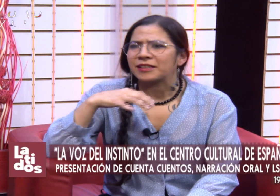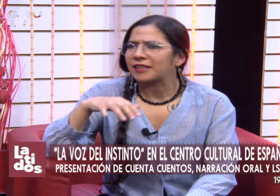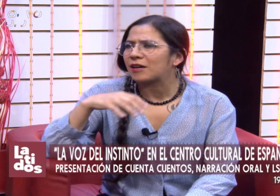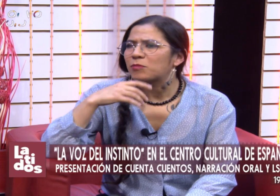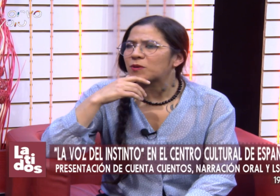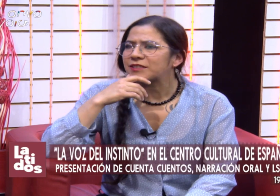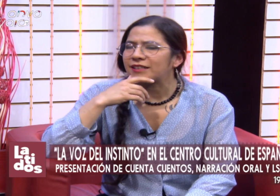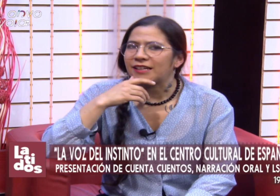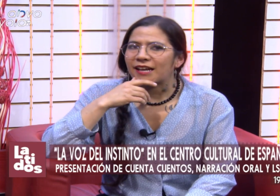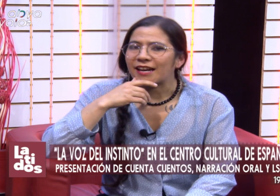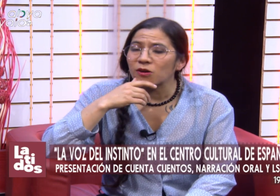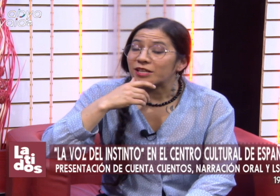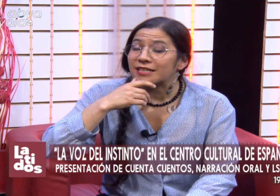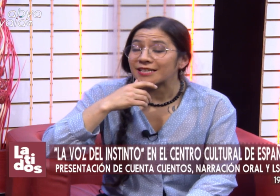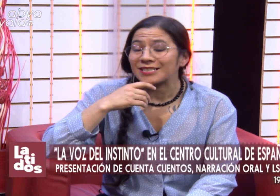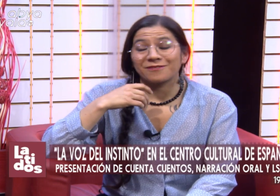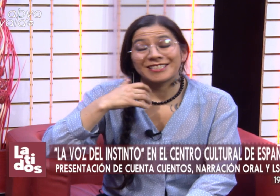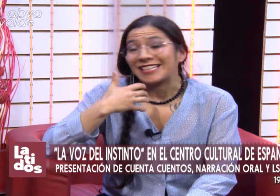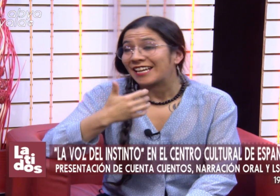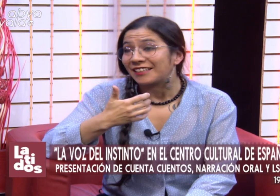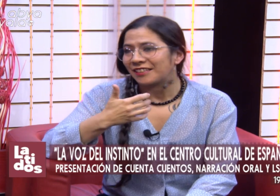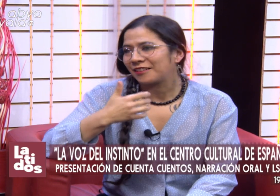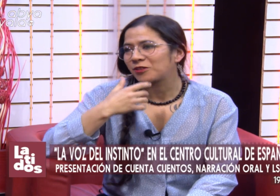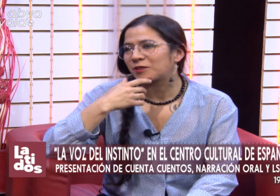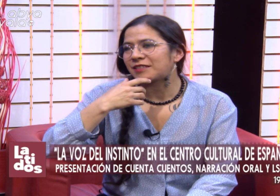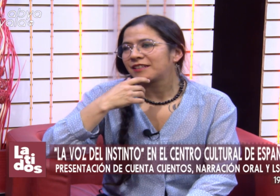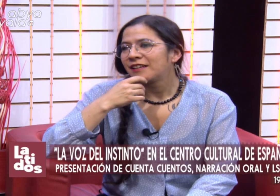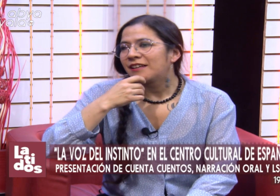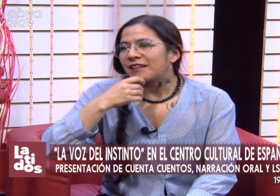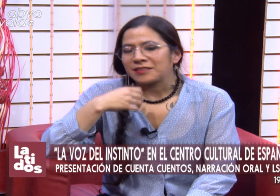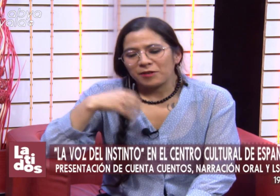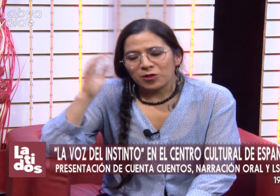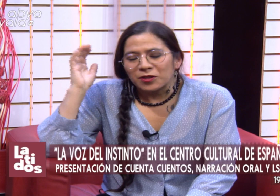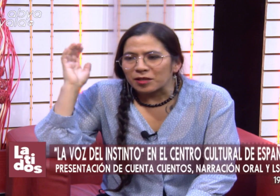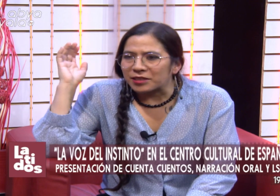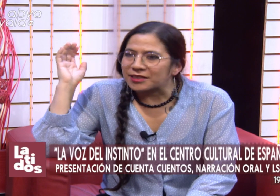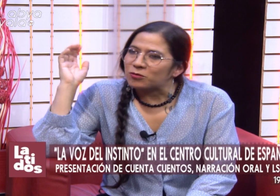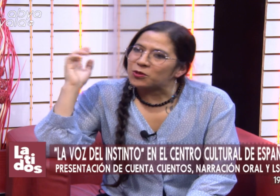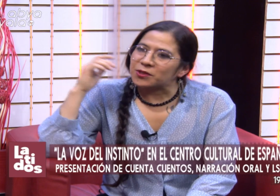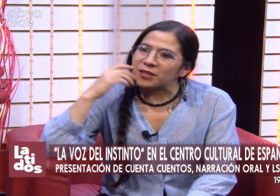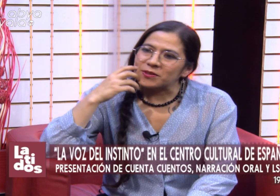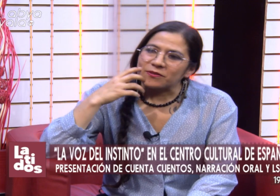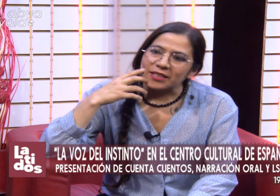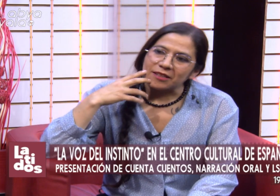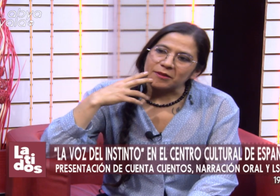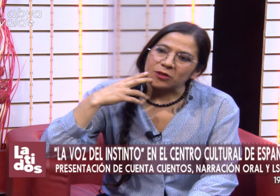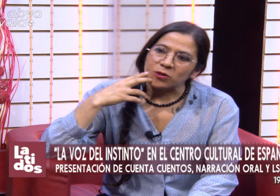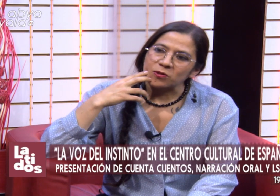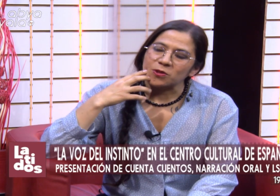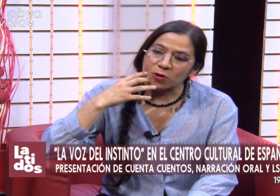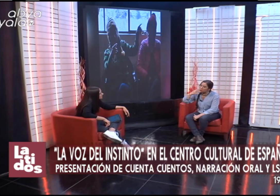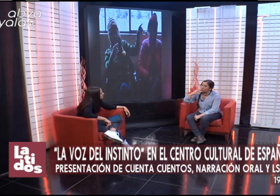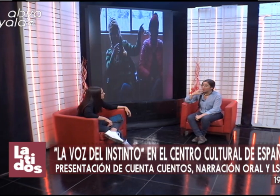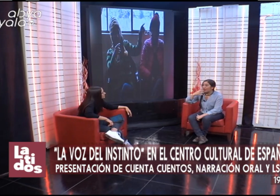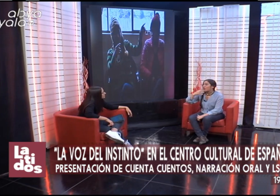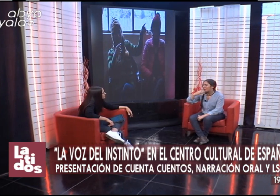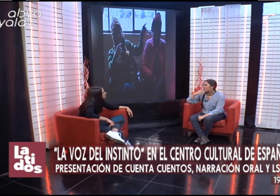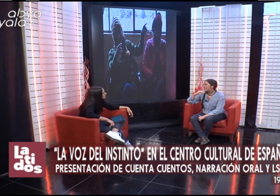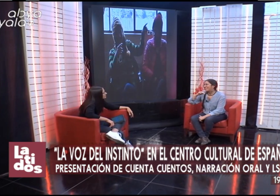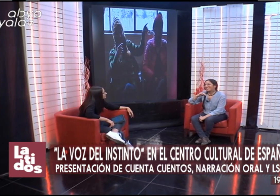capos y la lengua de señas es fascinante. Entonces, si bien yo soy intérprete hace muchos años, definitivamente cuando un sordo habla lengua de señas es otra